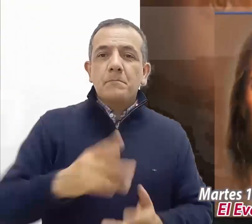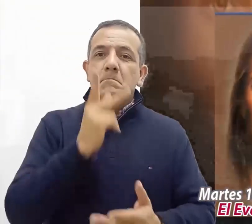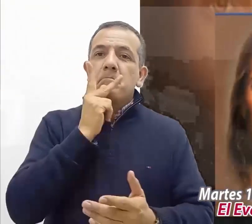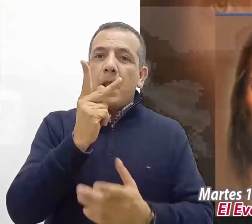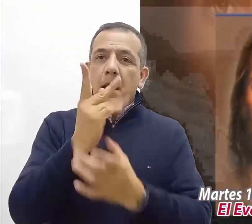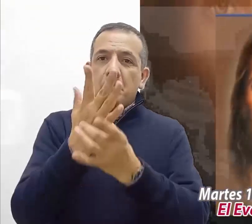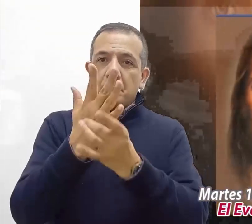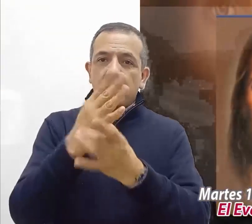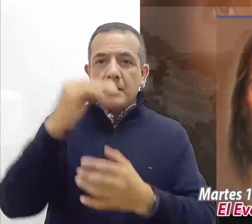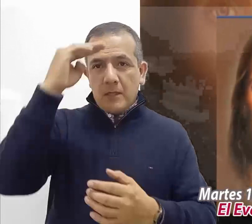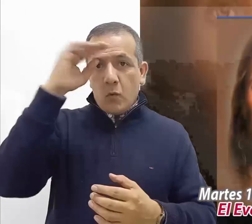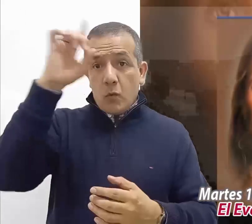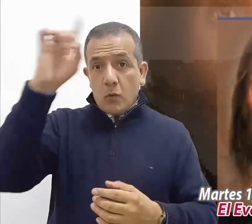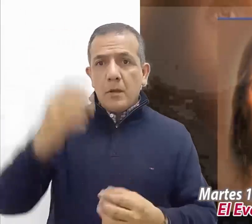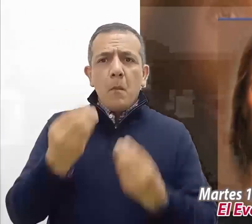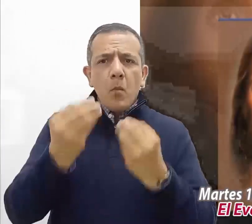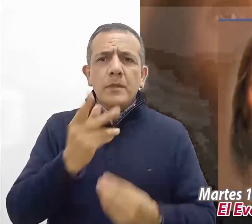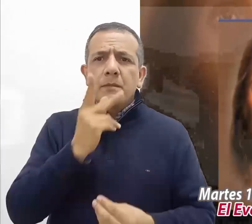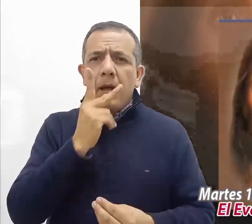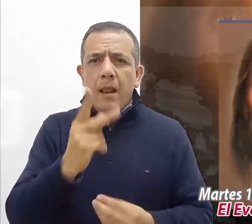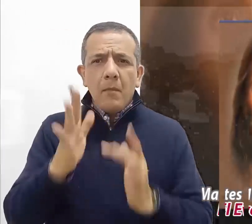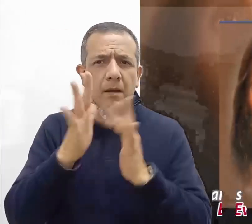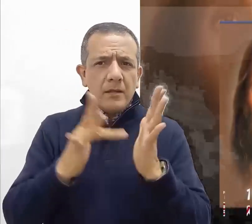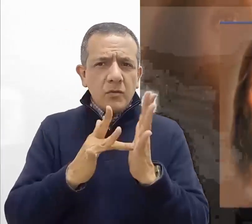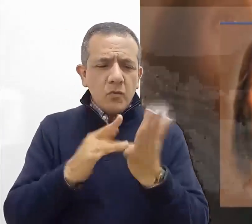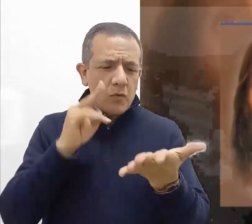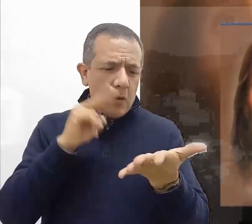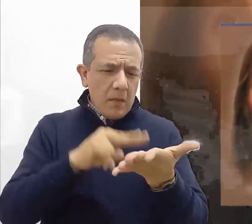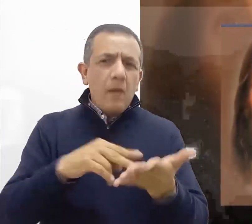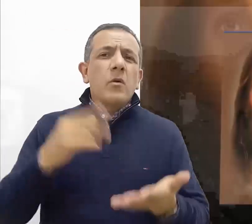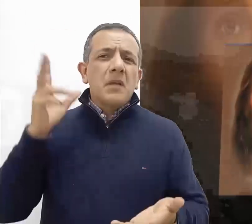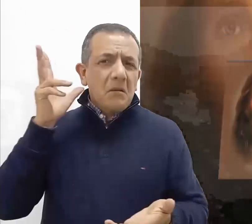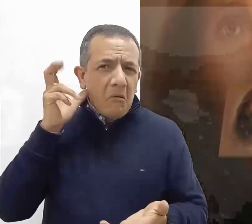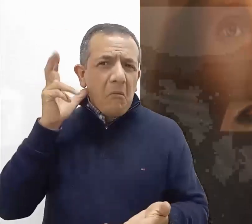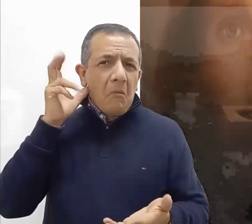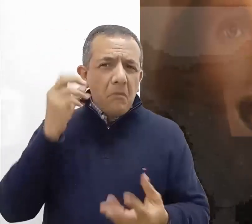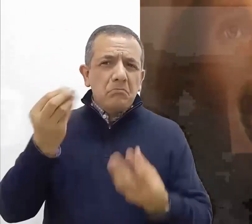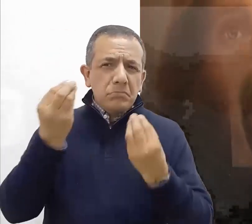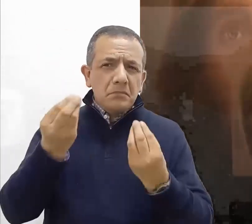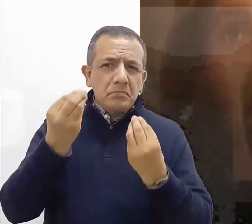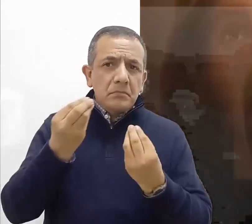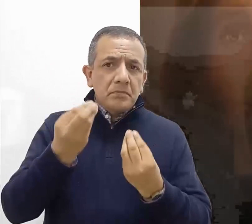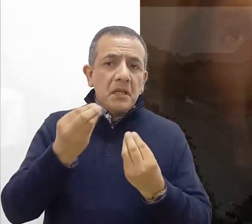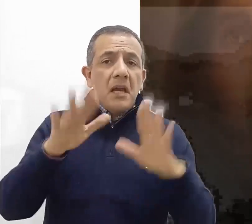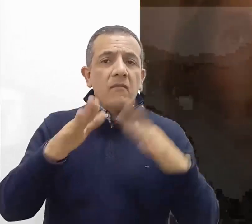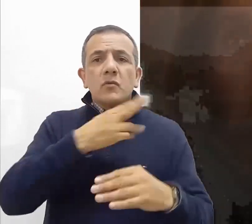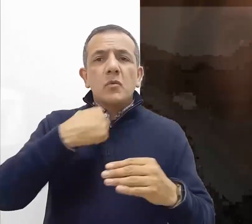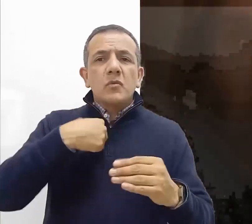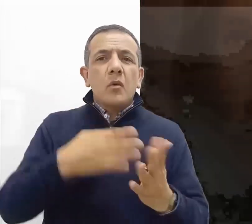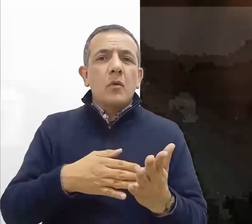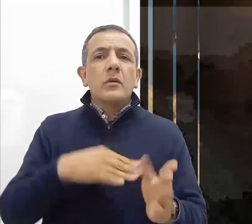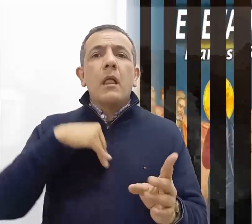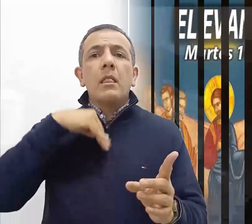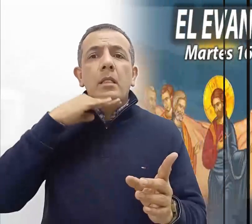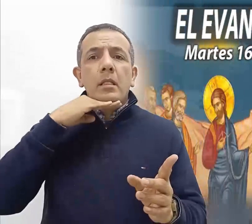palabras de Jesús que de tanto oírlas y citarlas le hemos quitado su sentido y toda la fuerza que tenía. Una